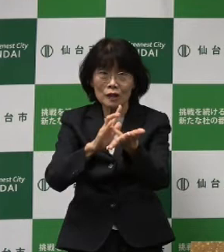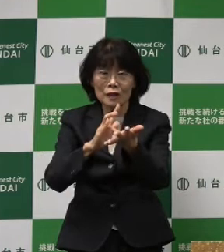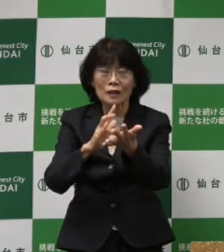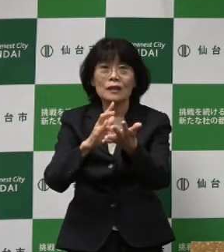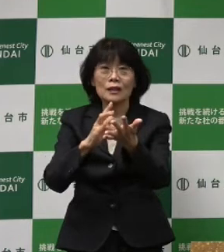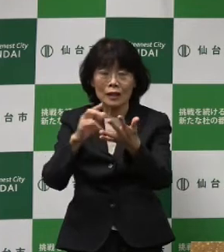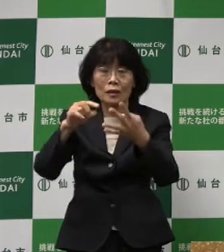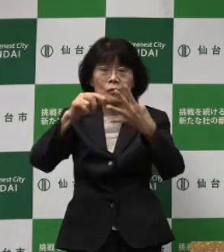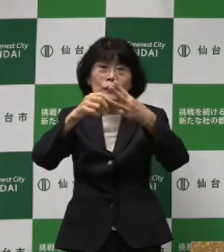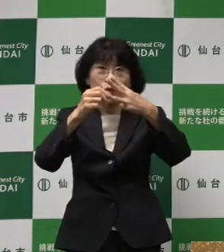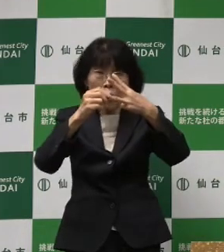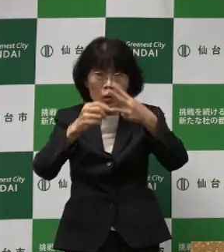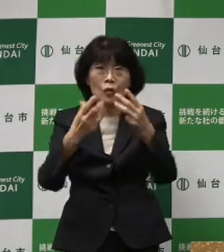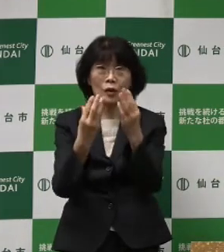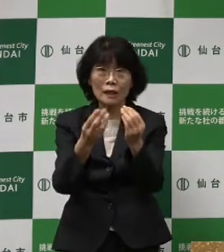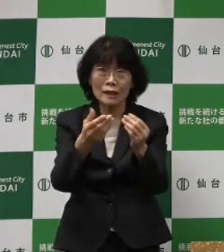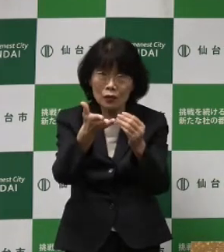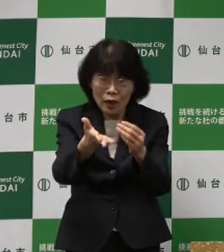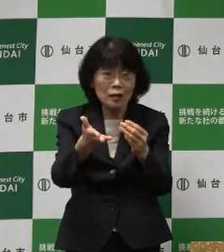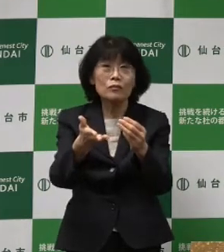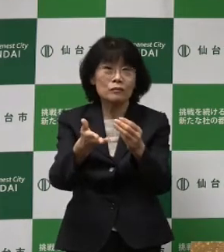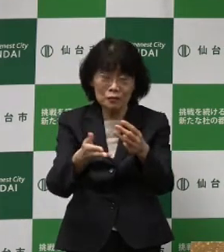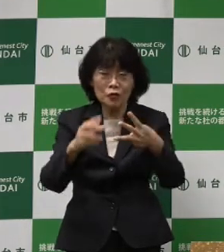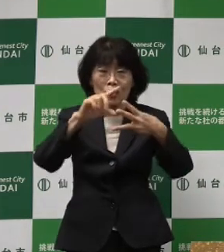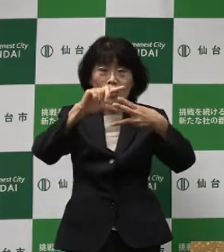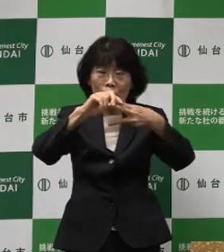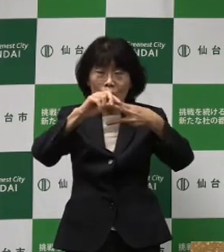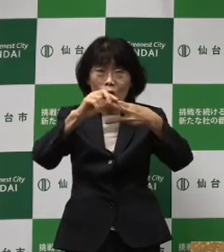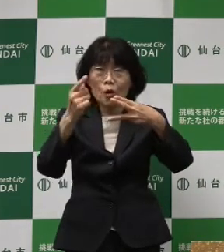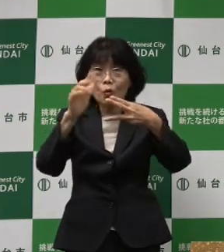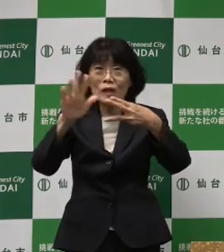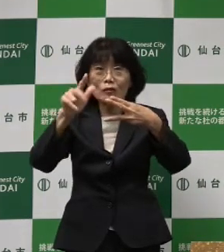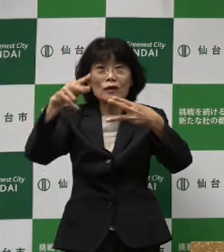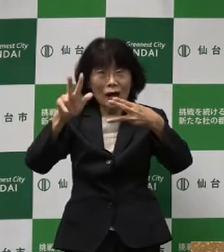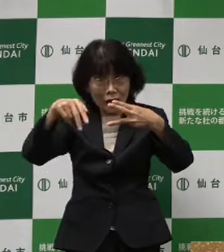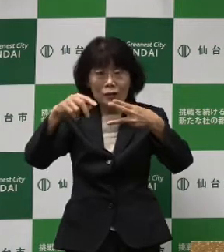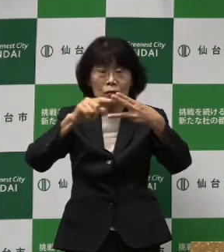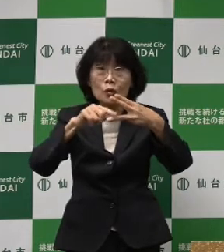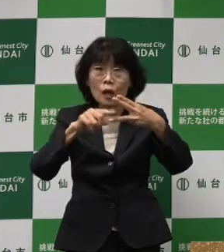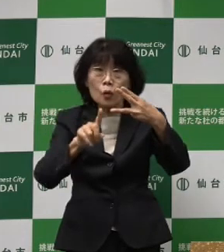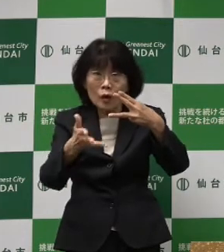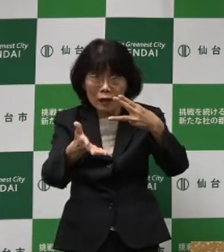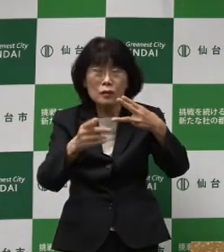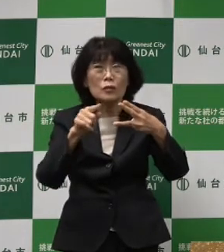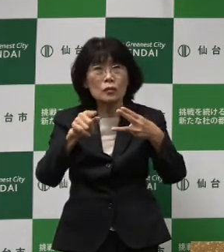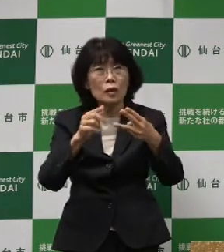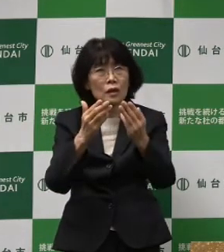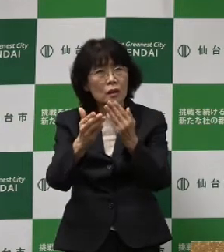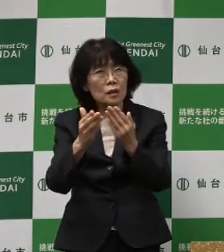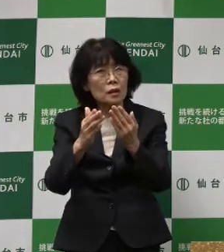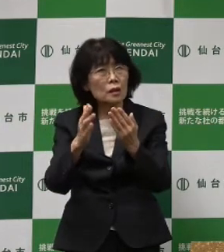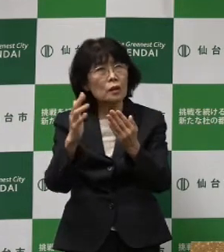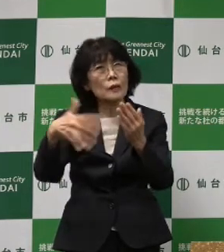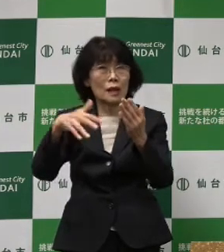可能なのかとか、モデルナの3回目はどうなのかとかですね、いろいろとまだ課題もあって明らかになっていないところもありますもの